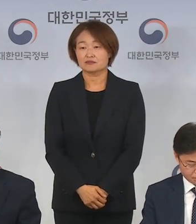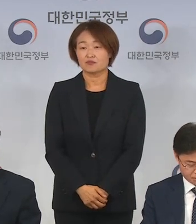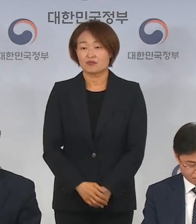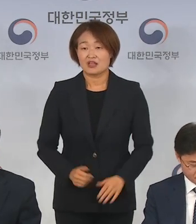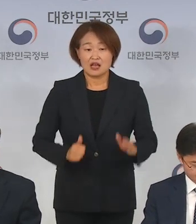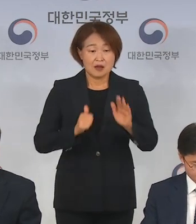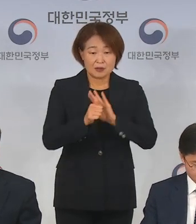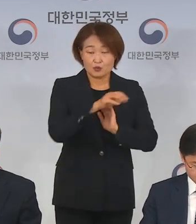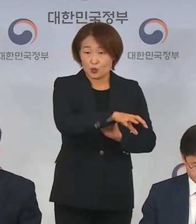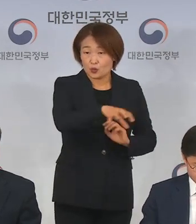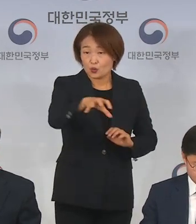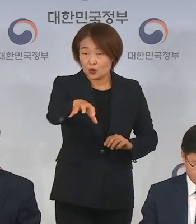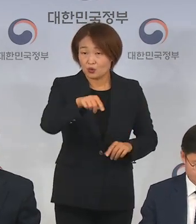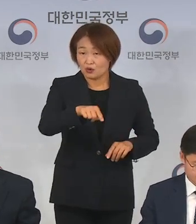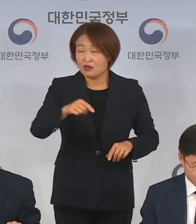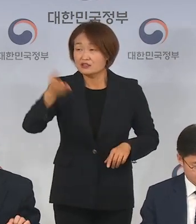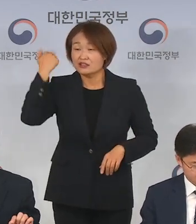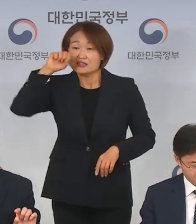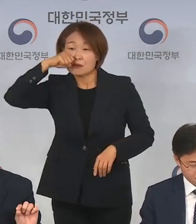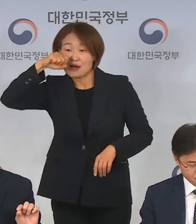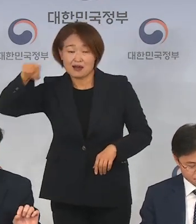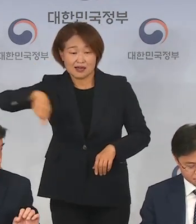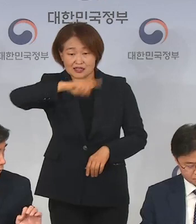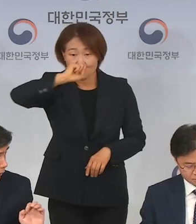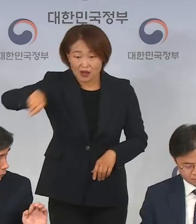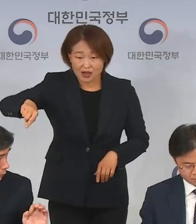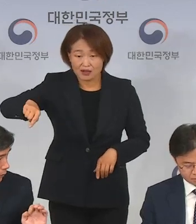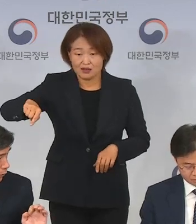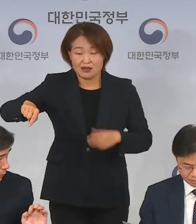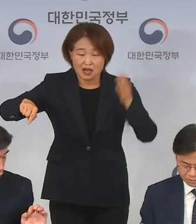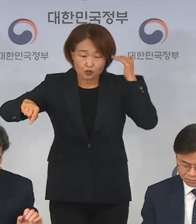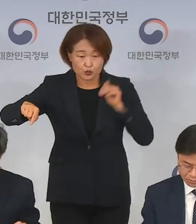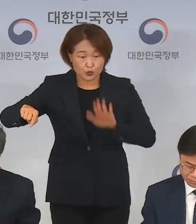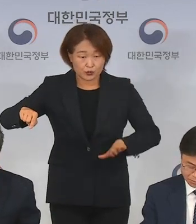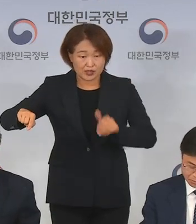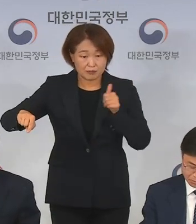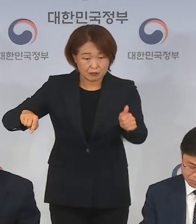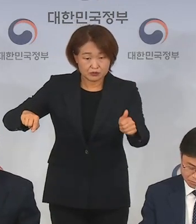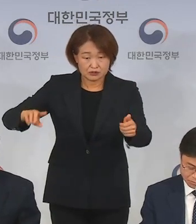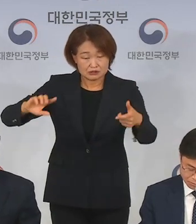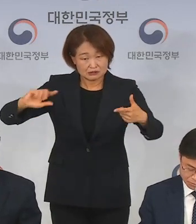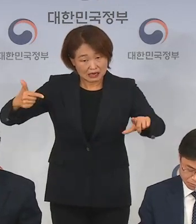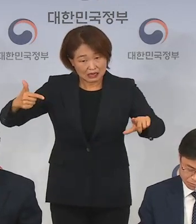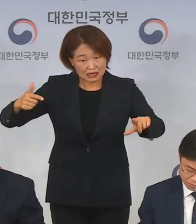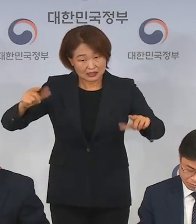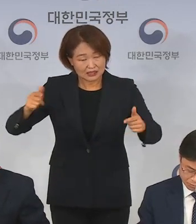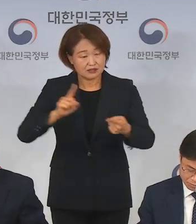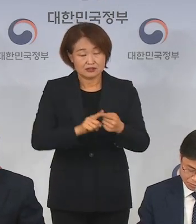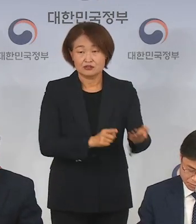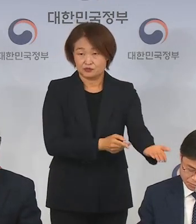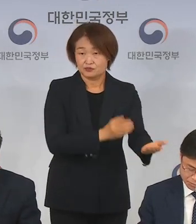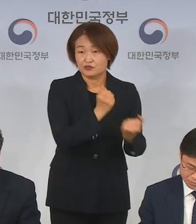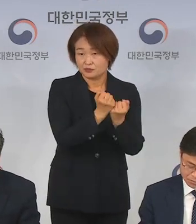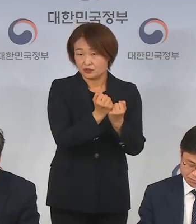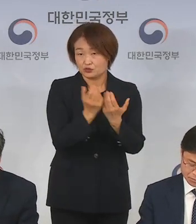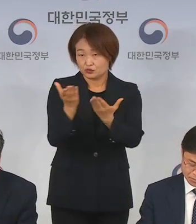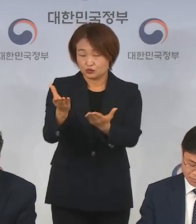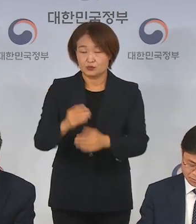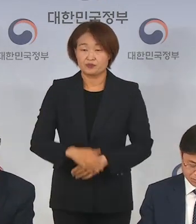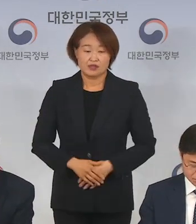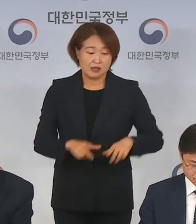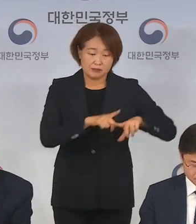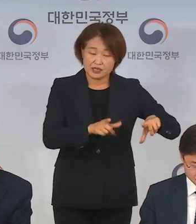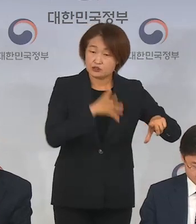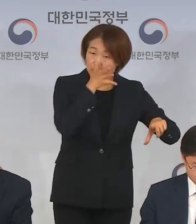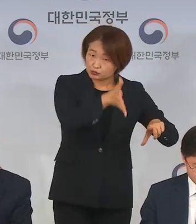방문지가 지금 차이가 있는 이 부분도 그 굉장히 그 디테일한 부분이어서 설명을 좀 해주시면 감사하겠습니다. 그 다음에 지금 그 민간